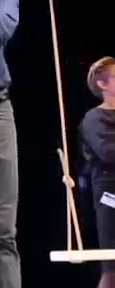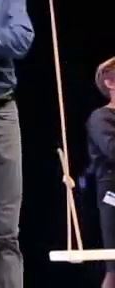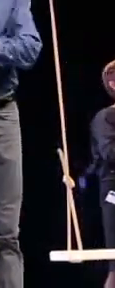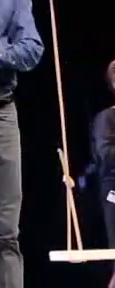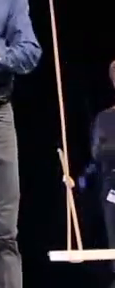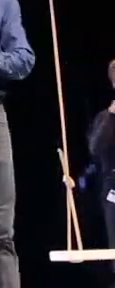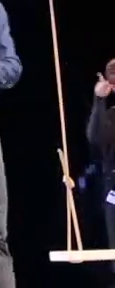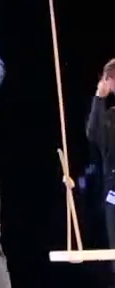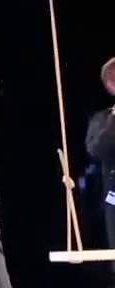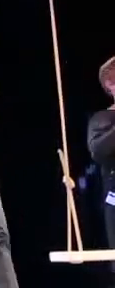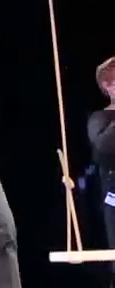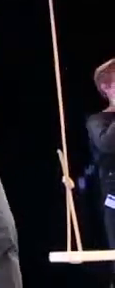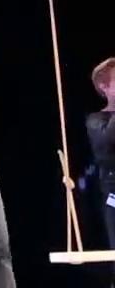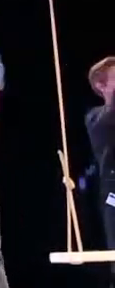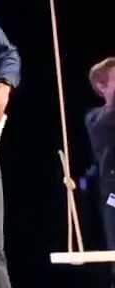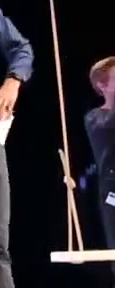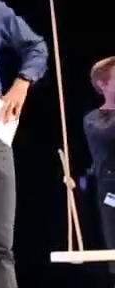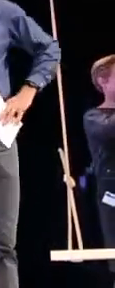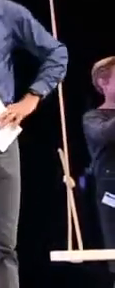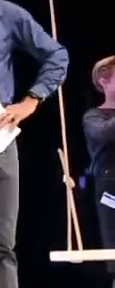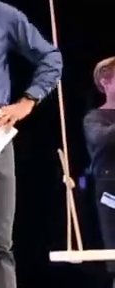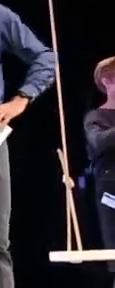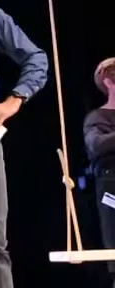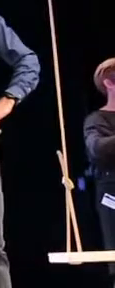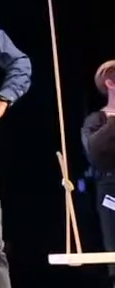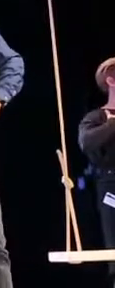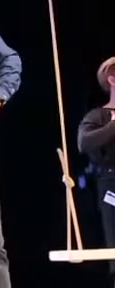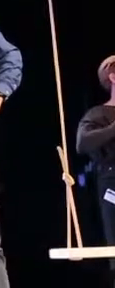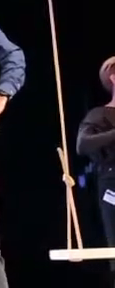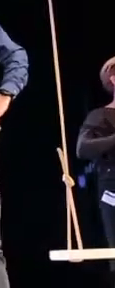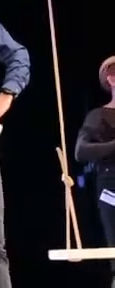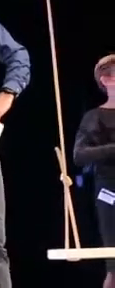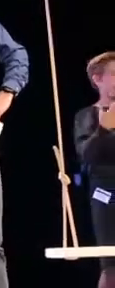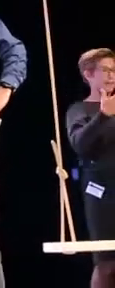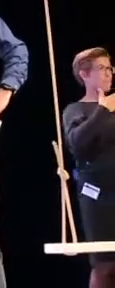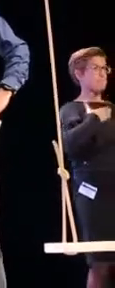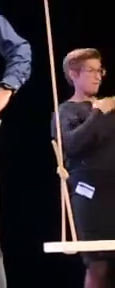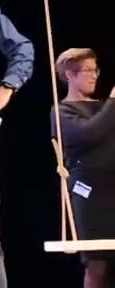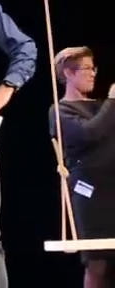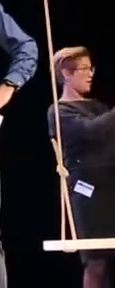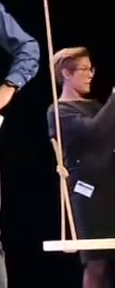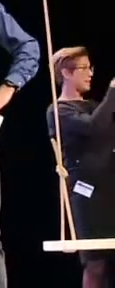bästa lärare. Så det känns lite skönt vilka frukter som man kan få efter sig.